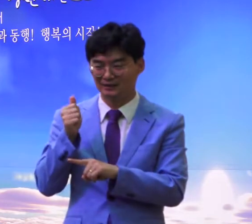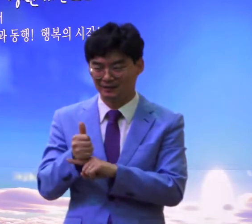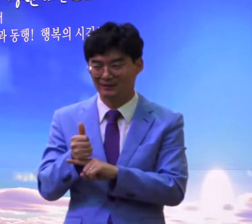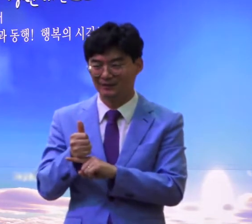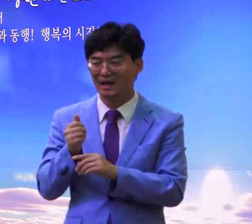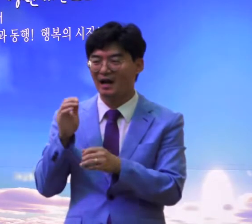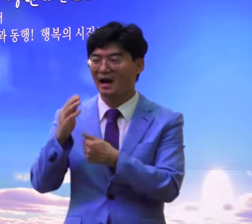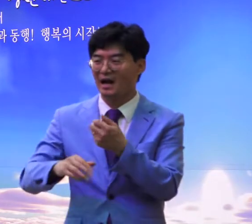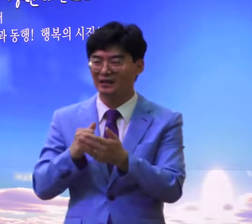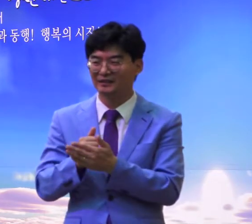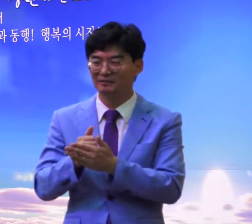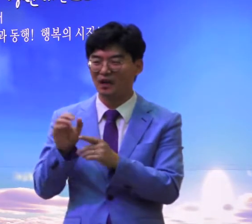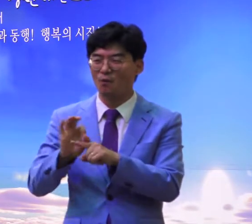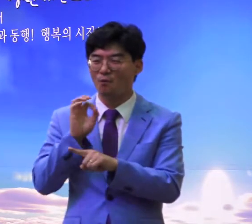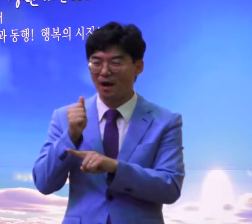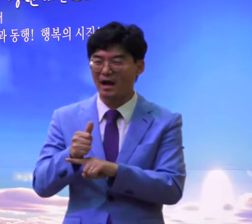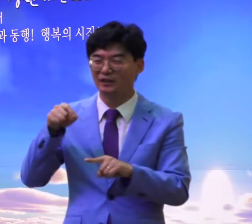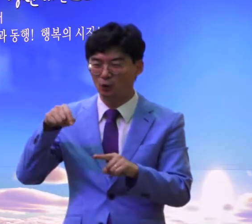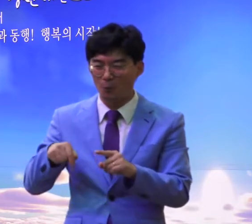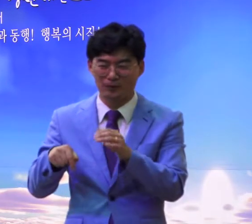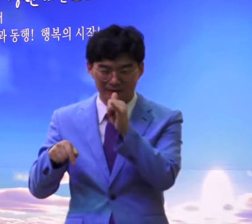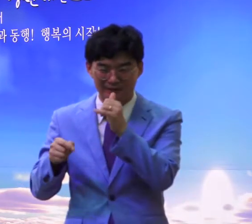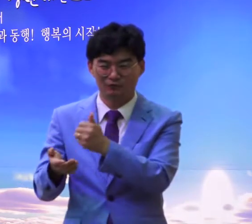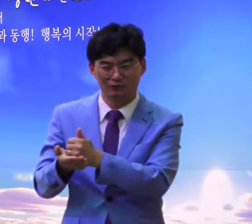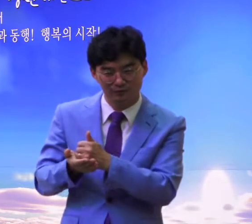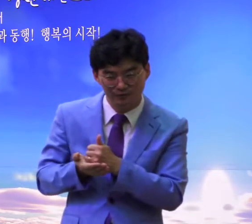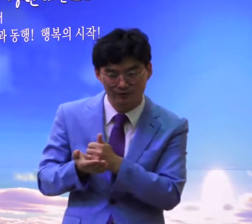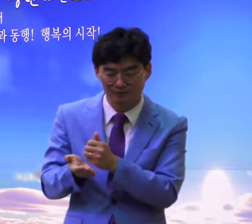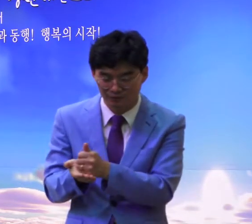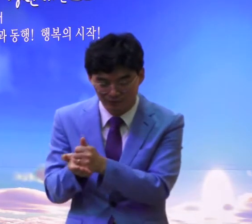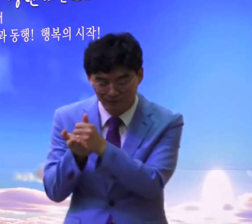하나님이 왕 되심을 인정하는 것, 그것이 순종입니다.